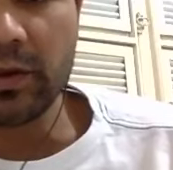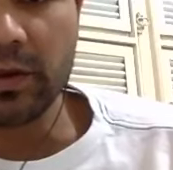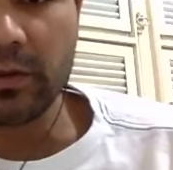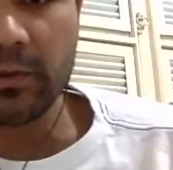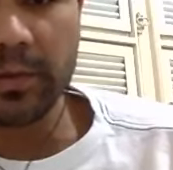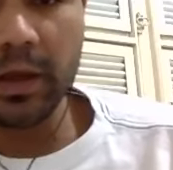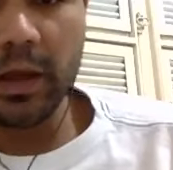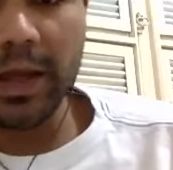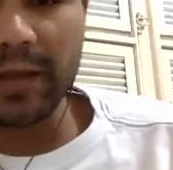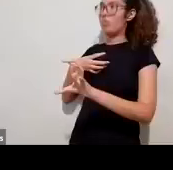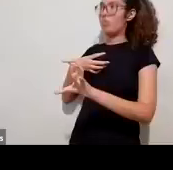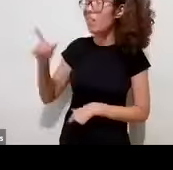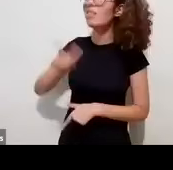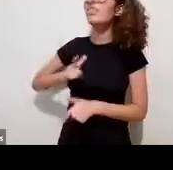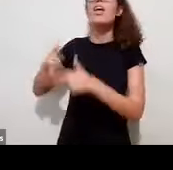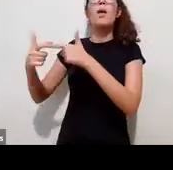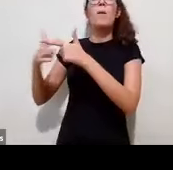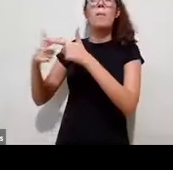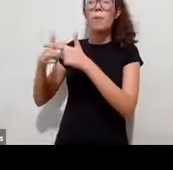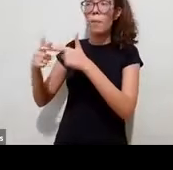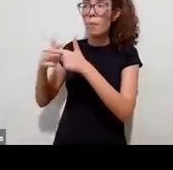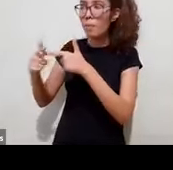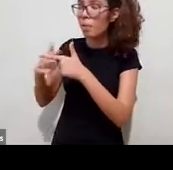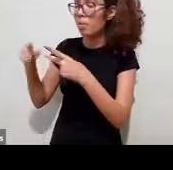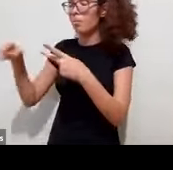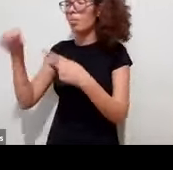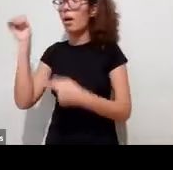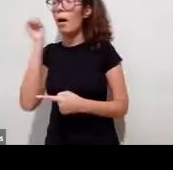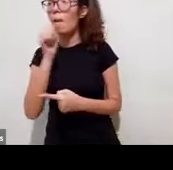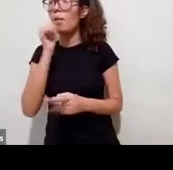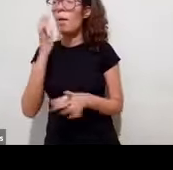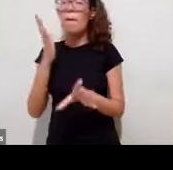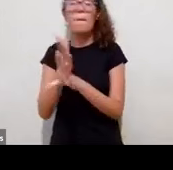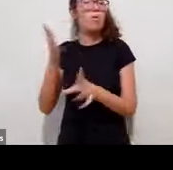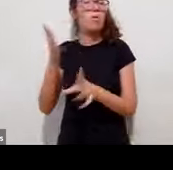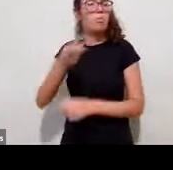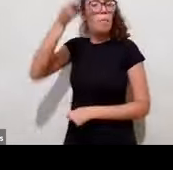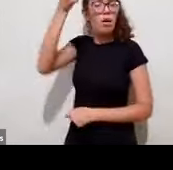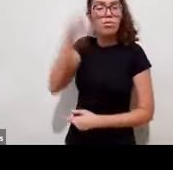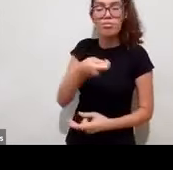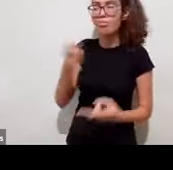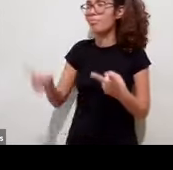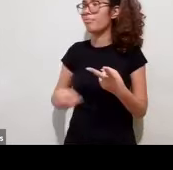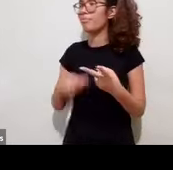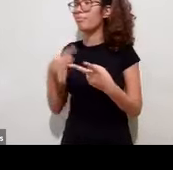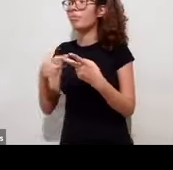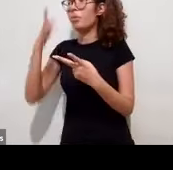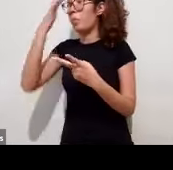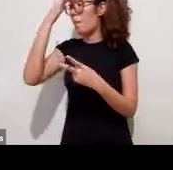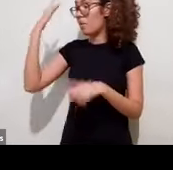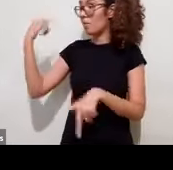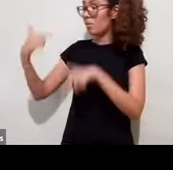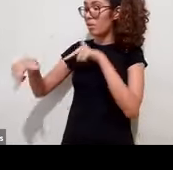todos os sentidos. Ele adoece as mulheres por causa do machismo, ele adoece os trabalhadores por causa dos